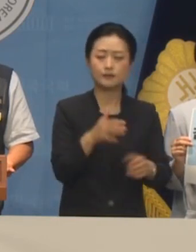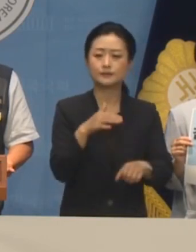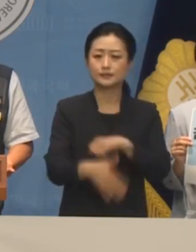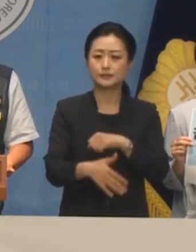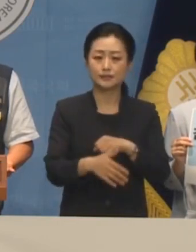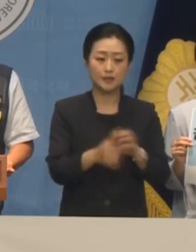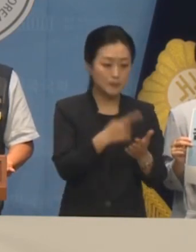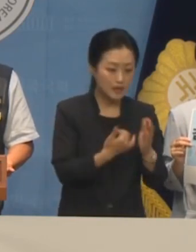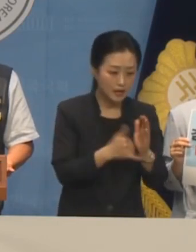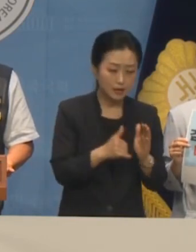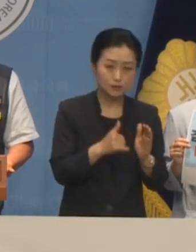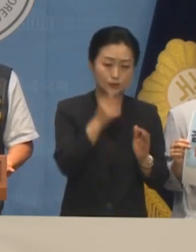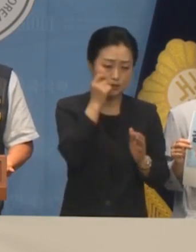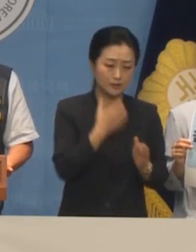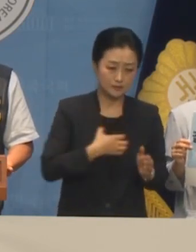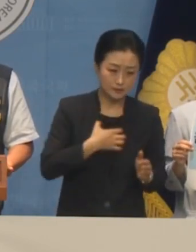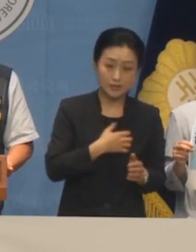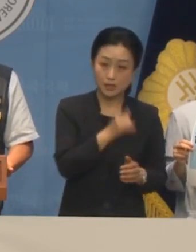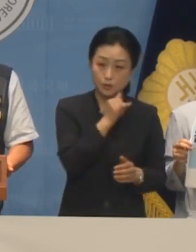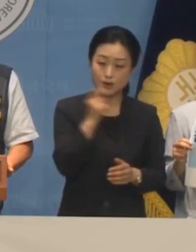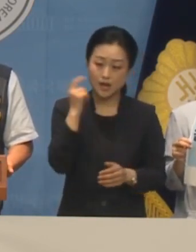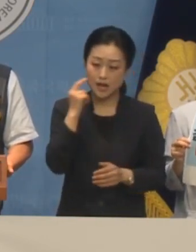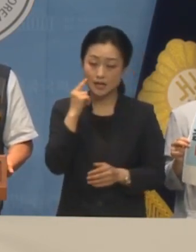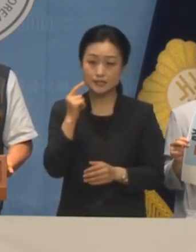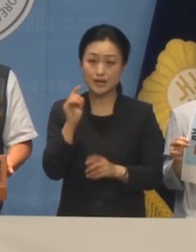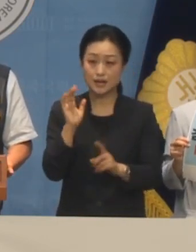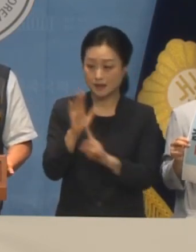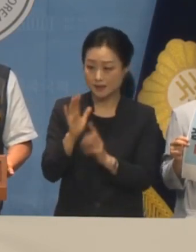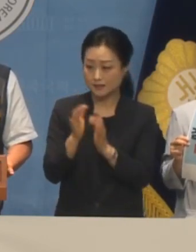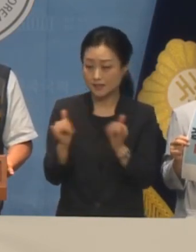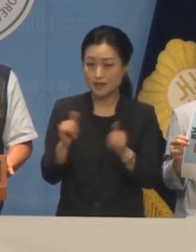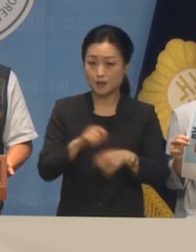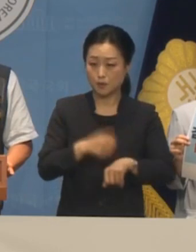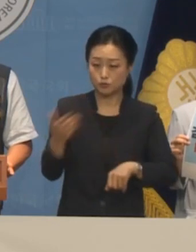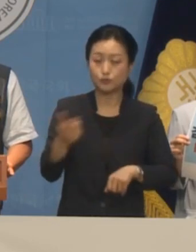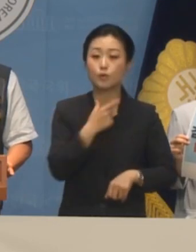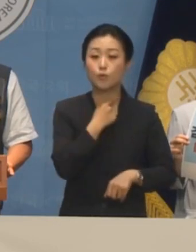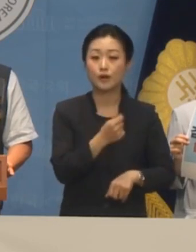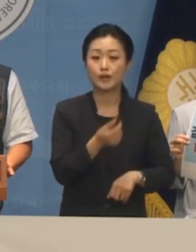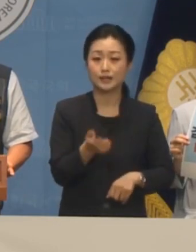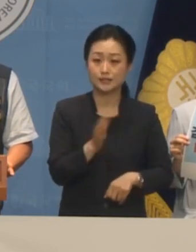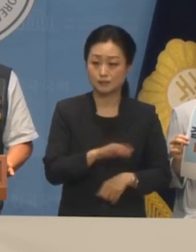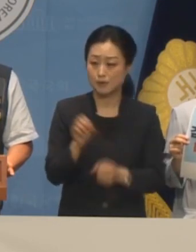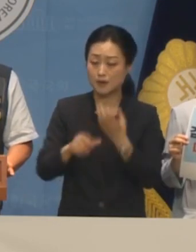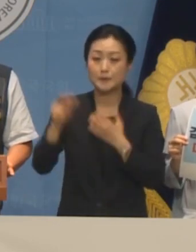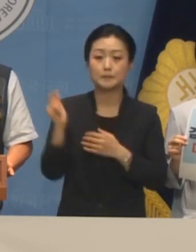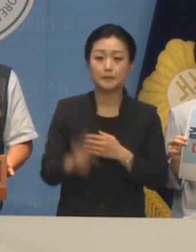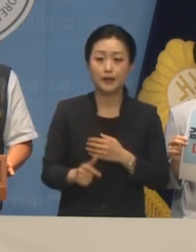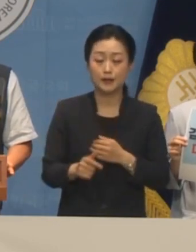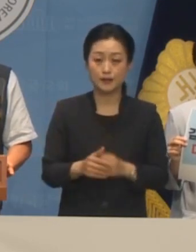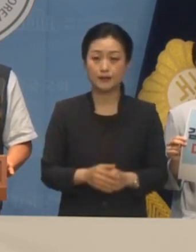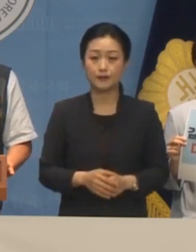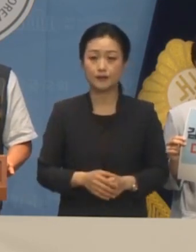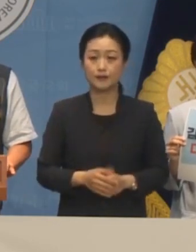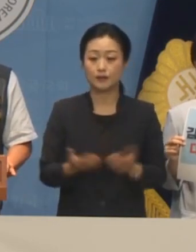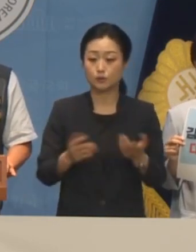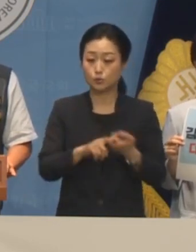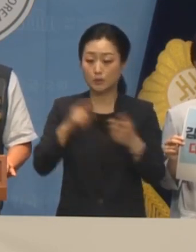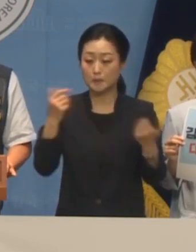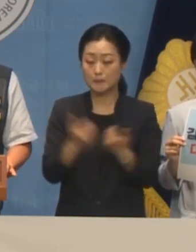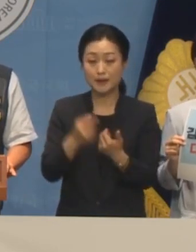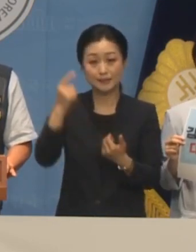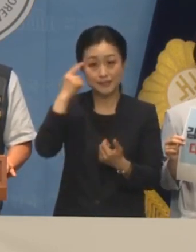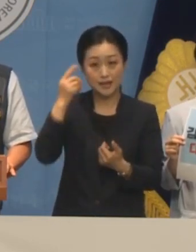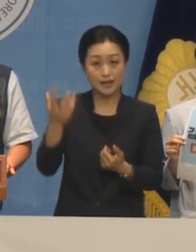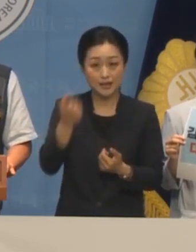슬픔속에서 유포자 허위 보도자 맹과 처벌을 하지만 묵묵 부담인데 이런 반노동적 인식을